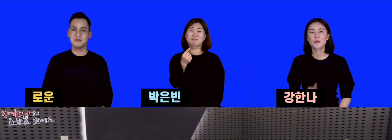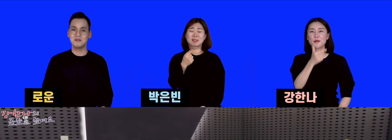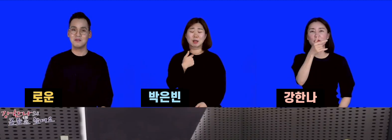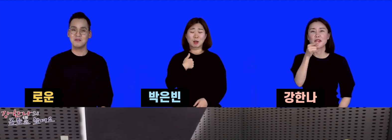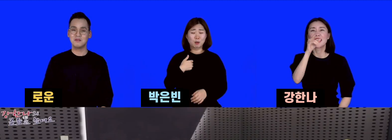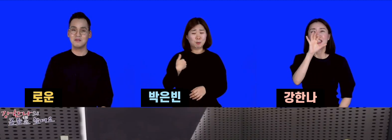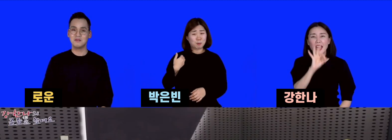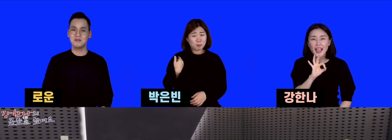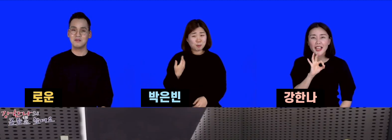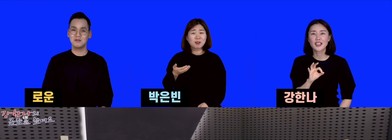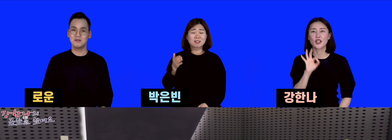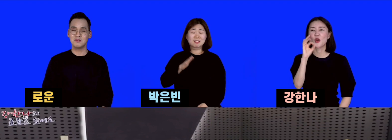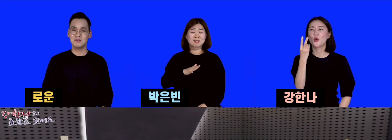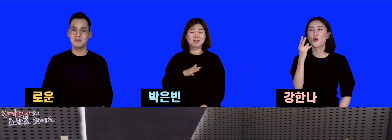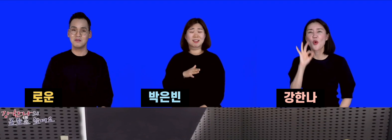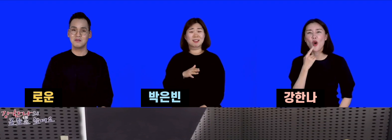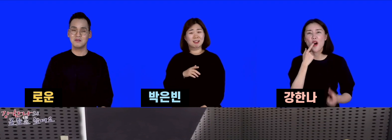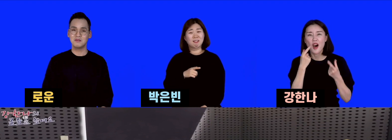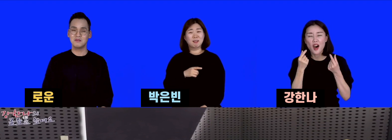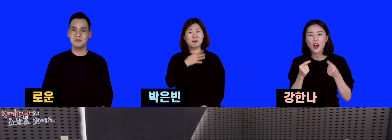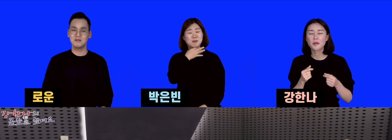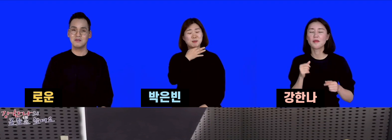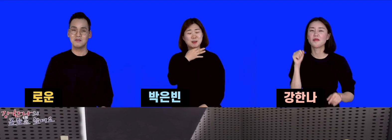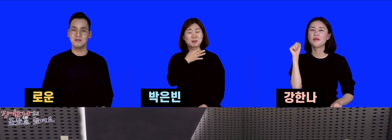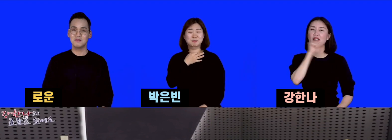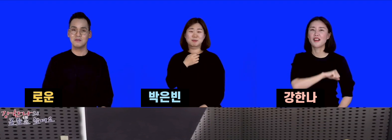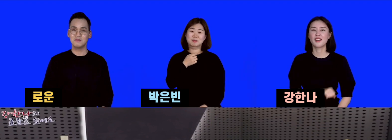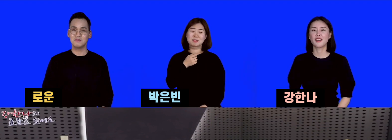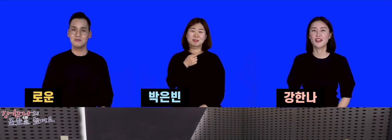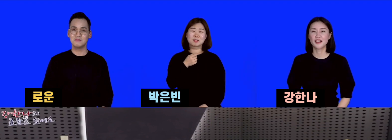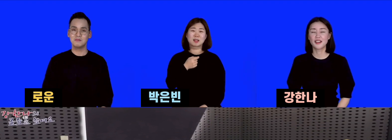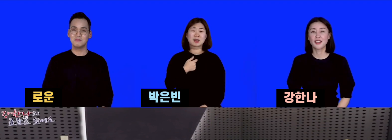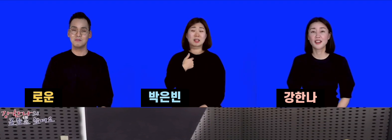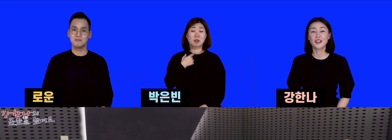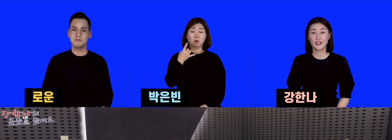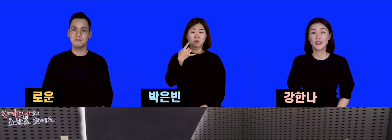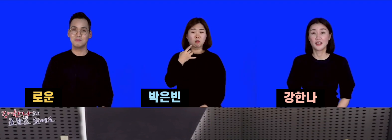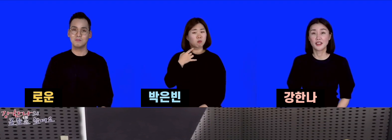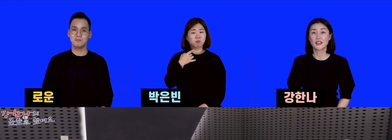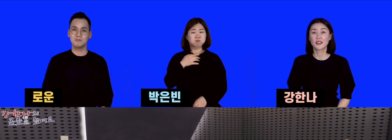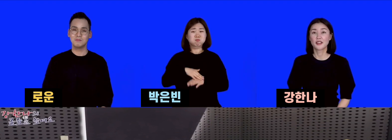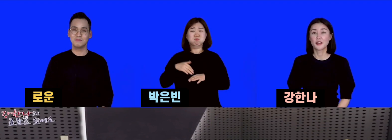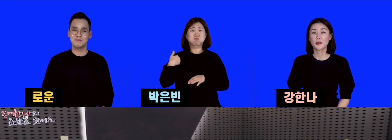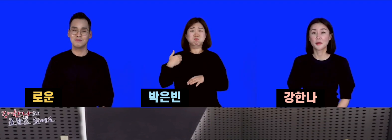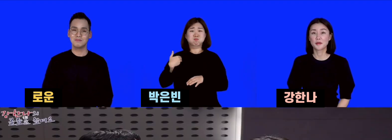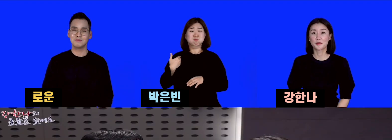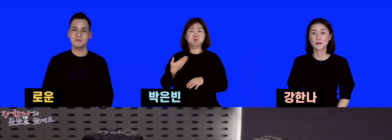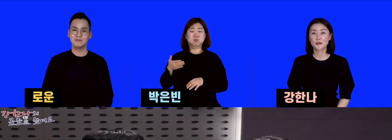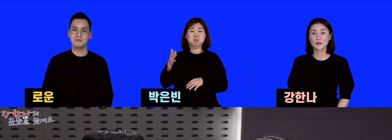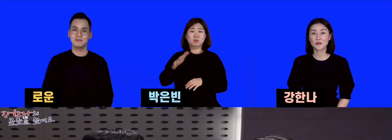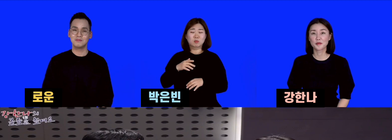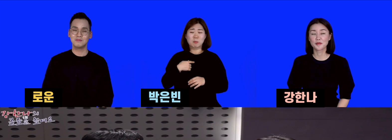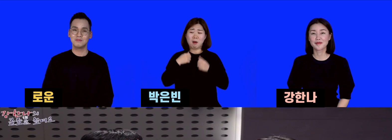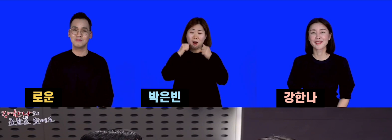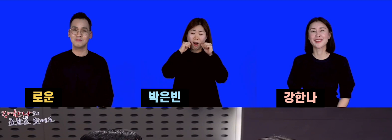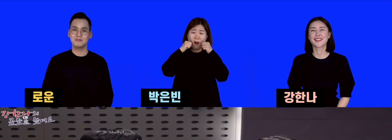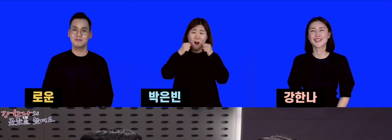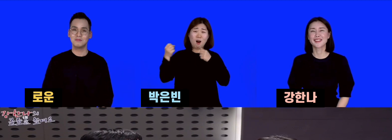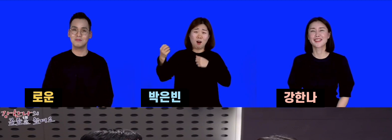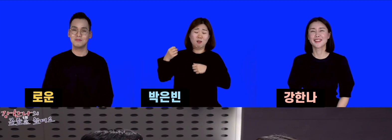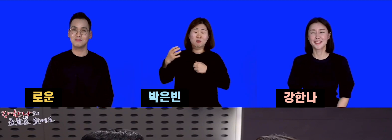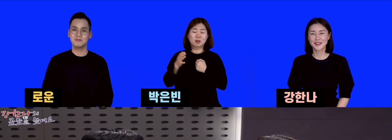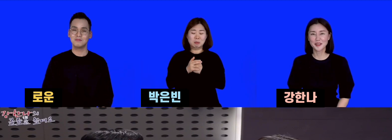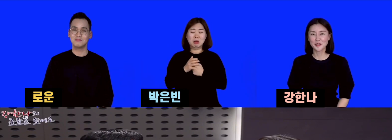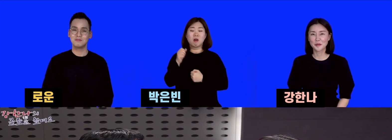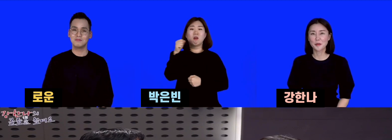넹? 왔어요? 처럼 사실 그거에 대한 자각이 없었는데 저를 그렇게 놀려가지고